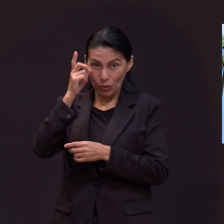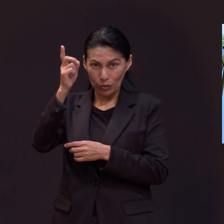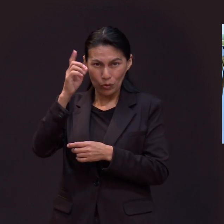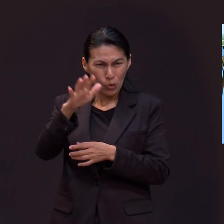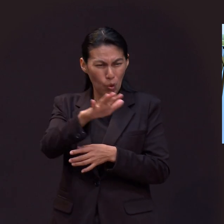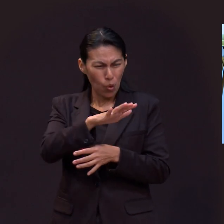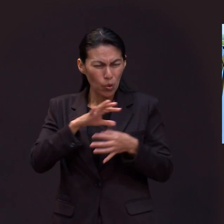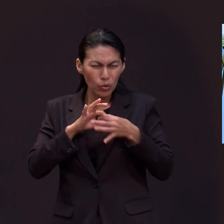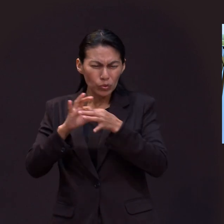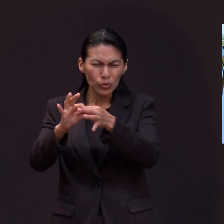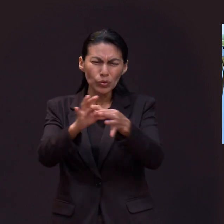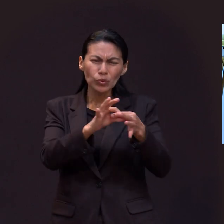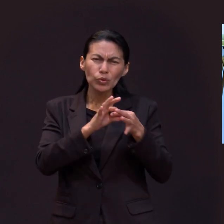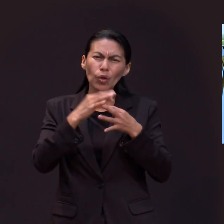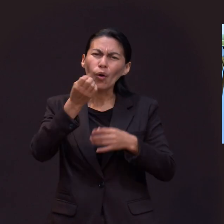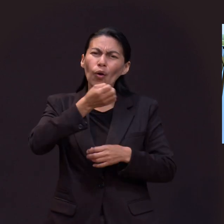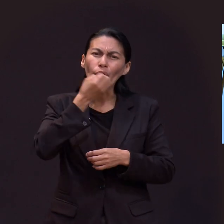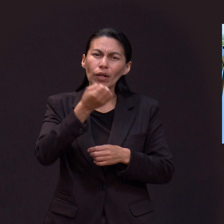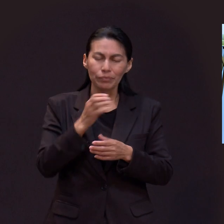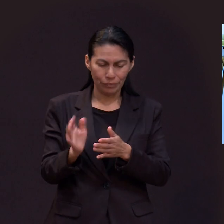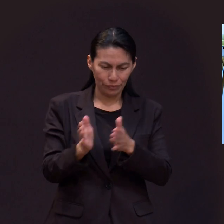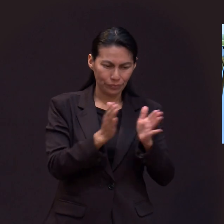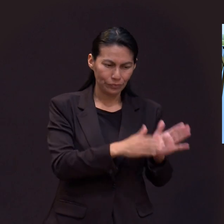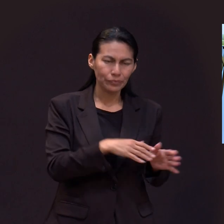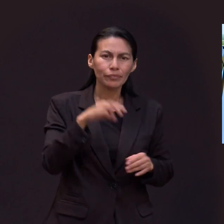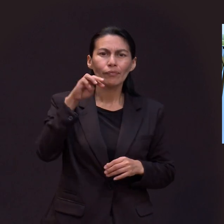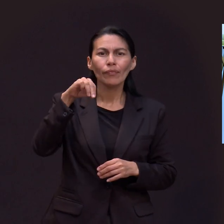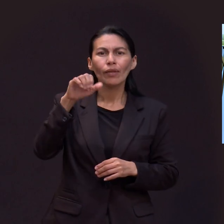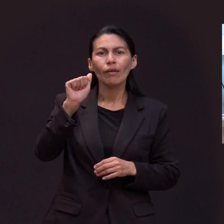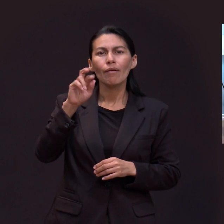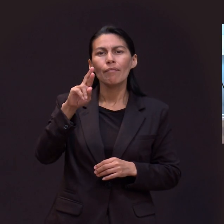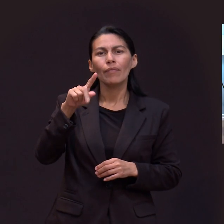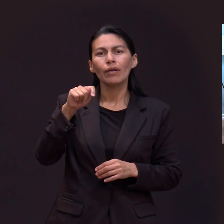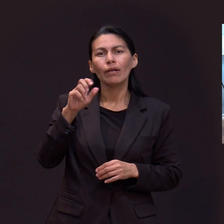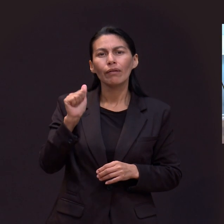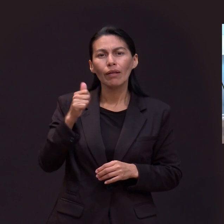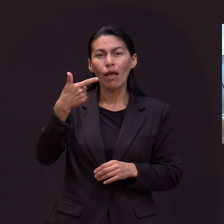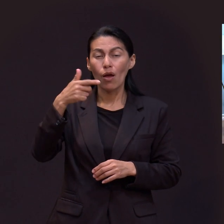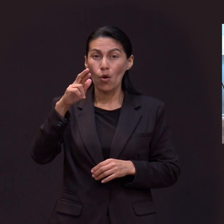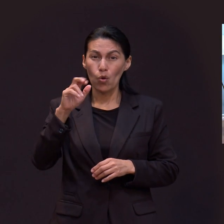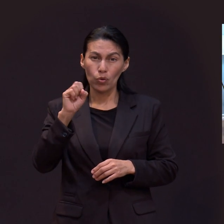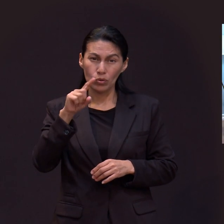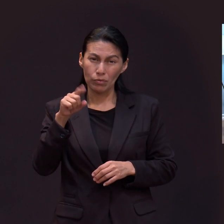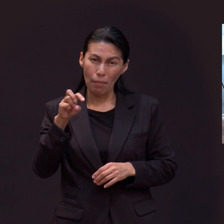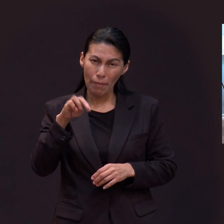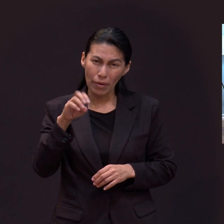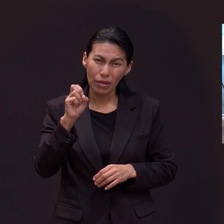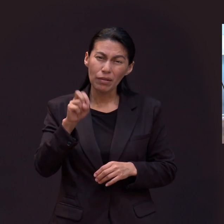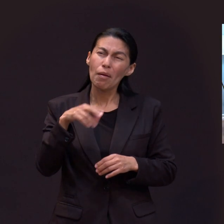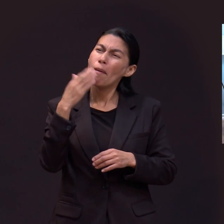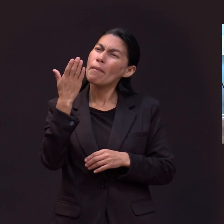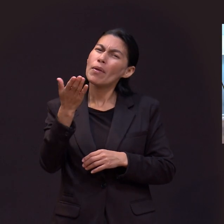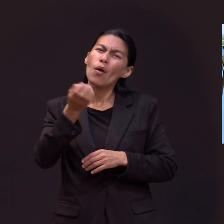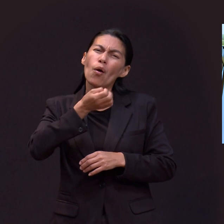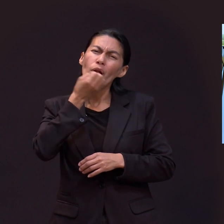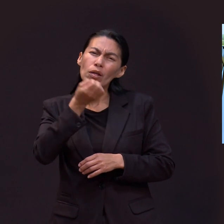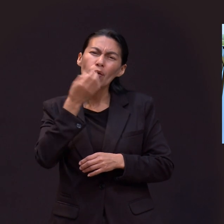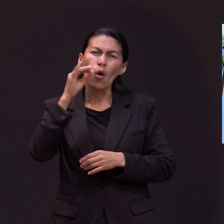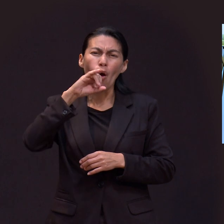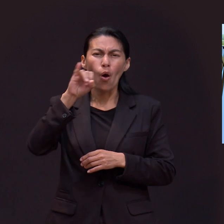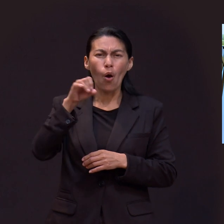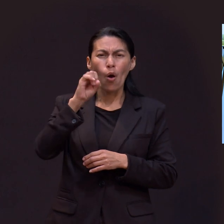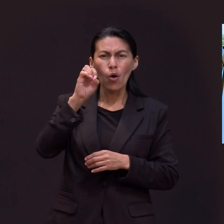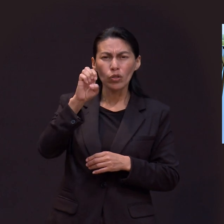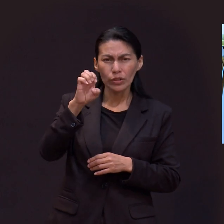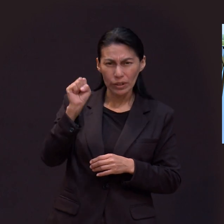nos uniremos a ti en oración por ello martha guzmán les pido orar por mi esposo josé soria por